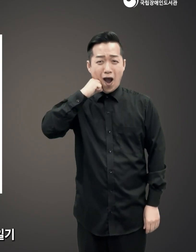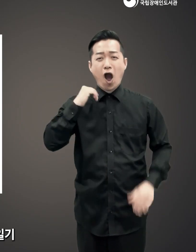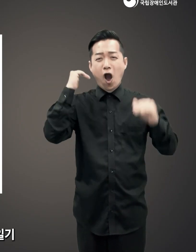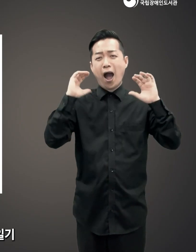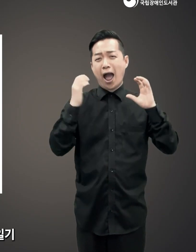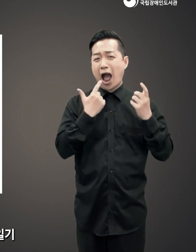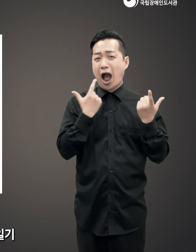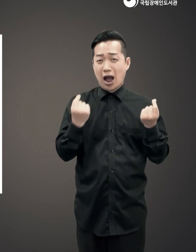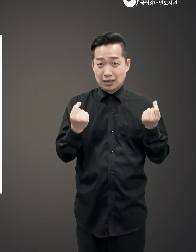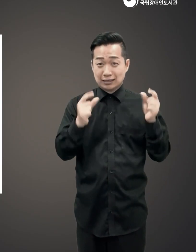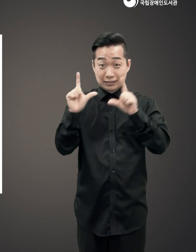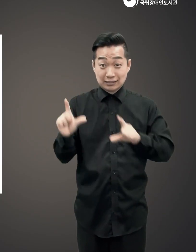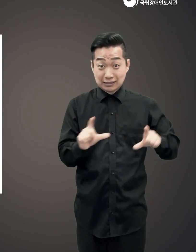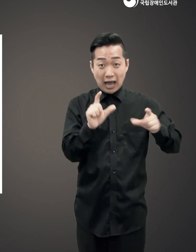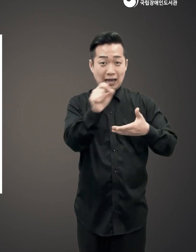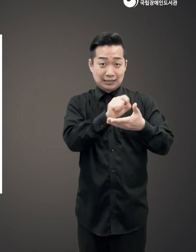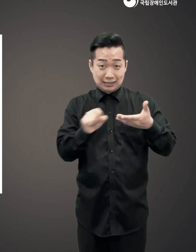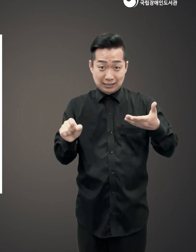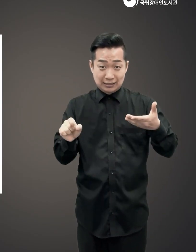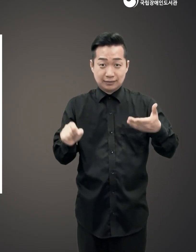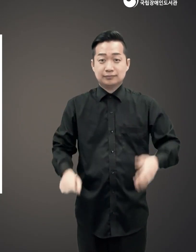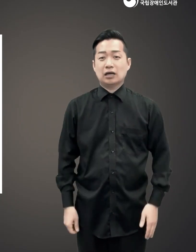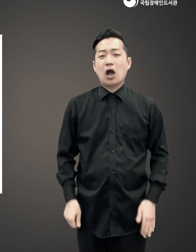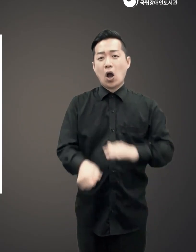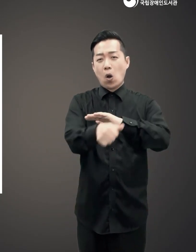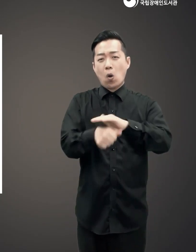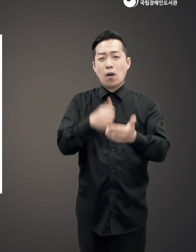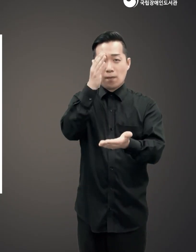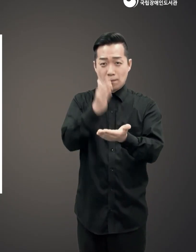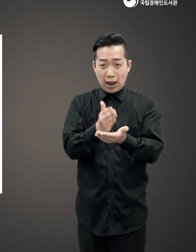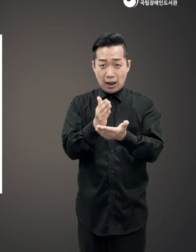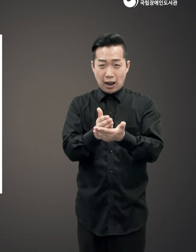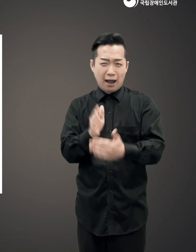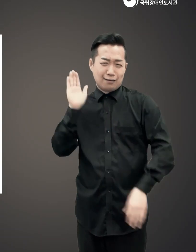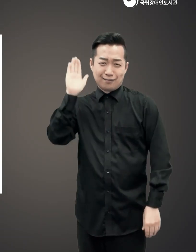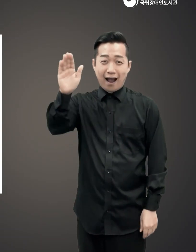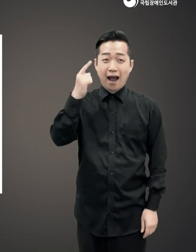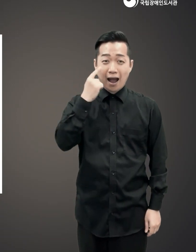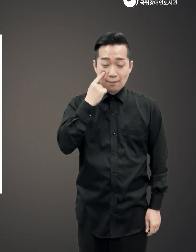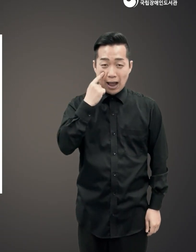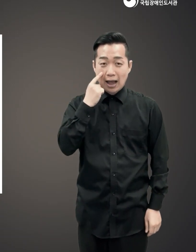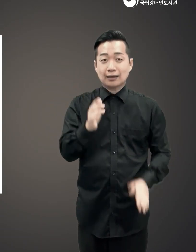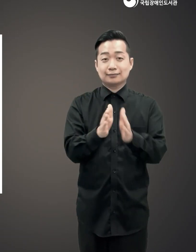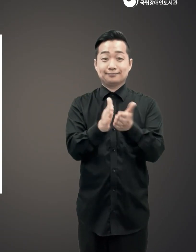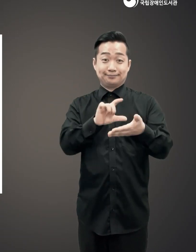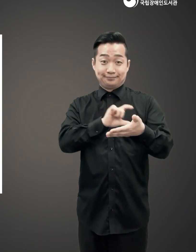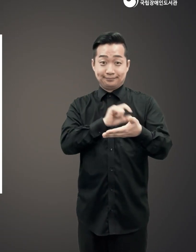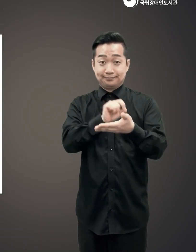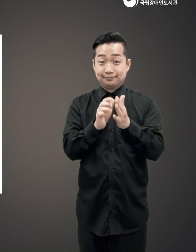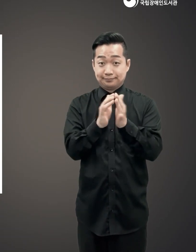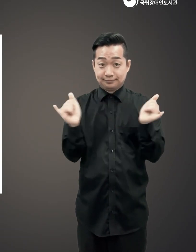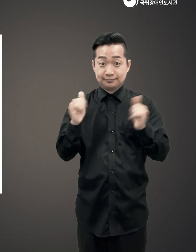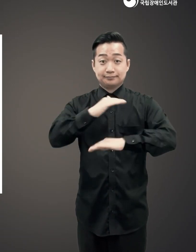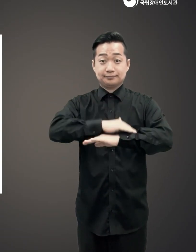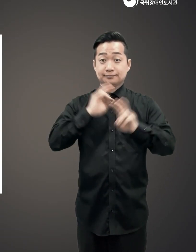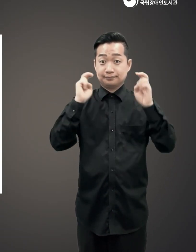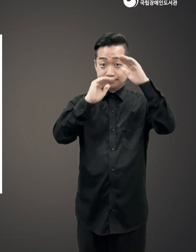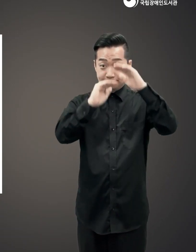어려운 어른이의 생존 일기. 쫄지 말고 일단 고. 도서명 이까짓